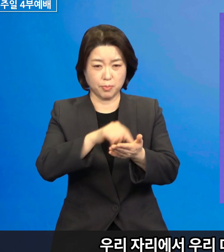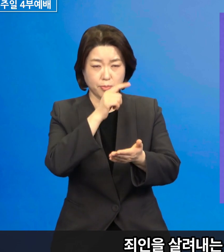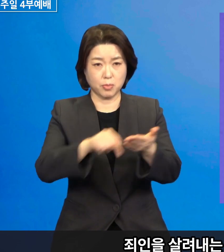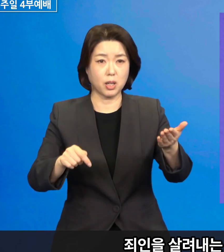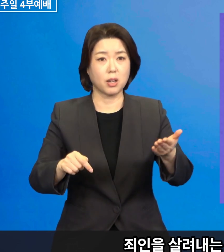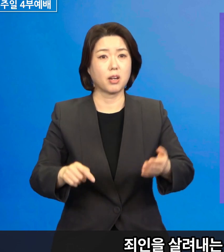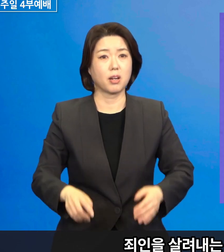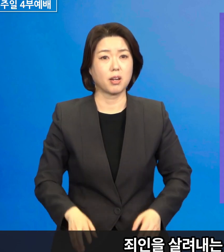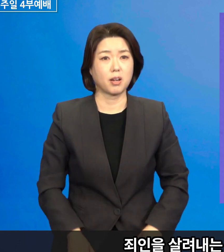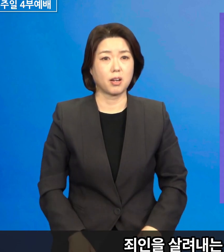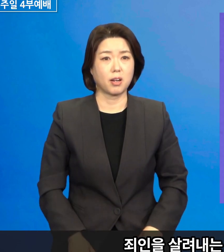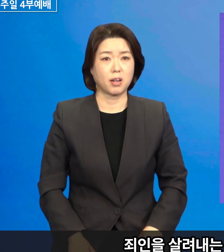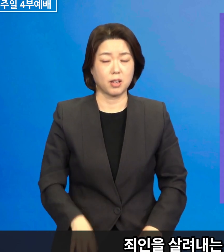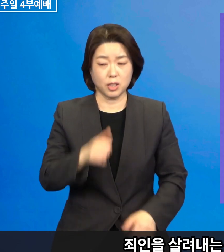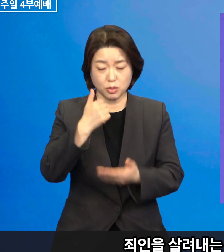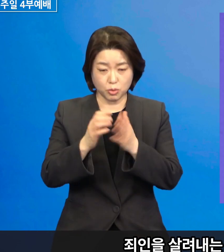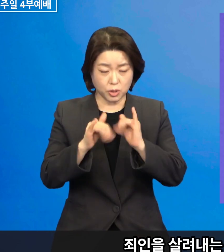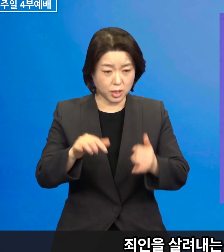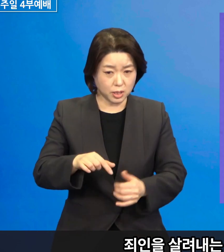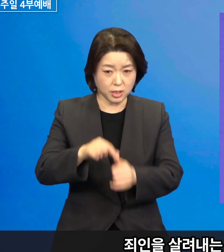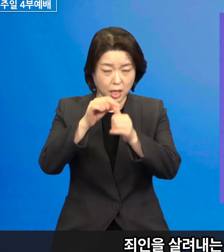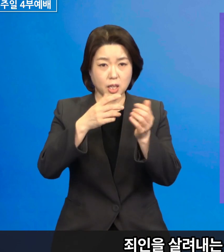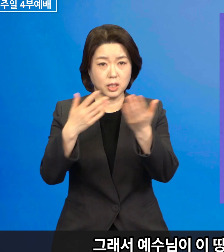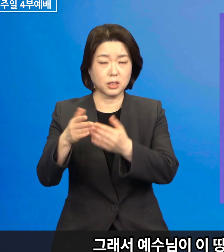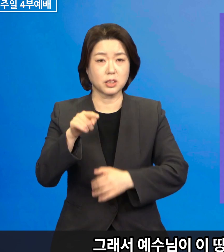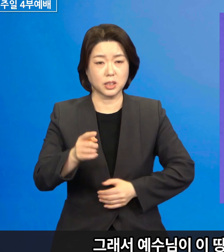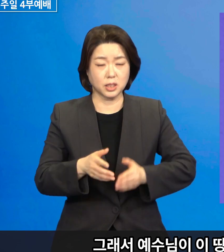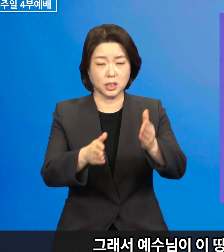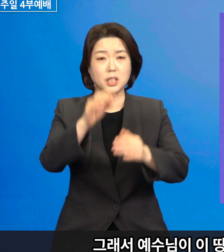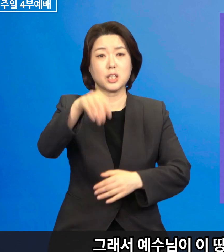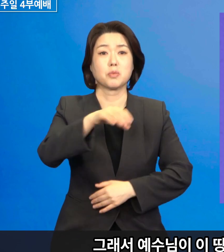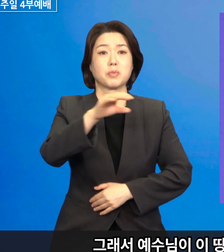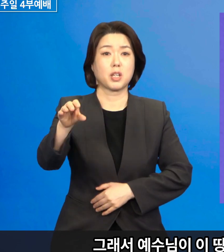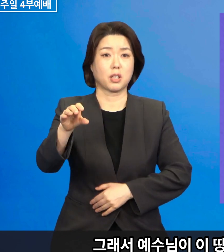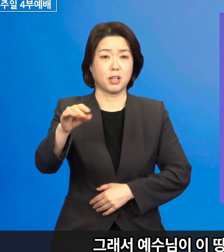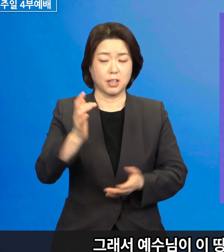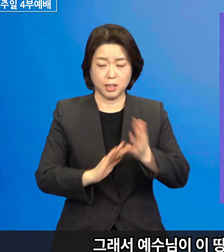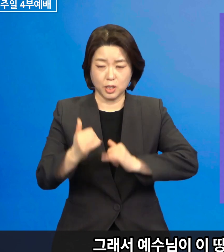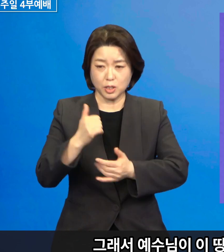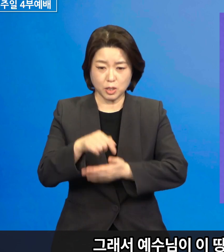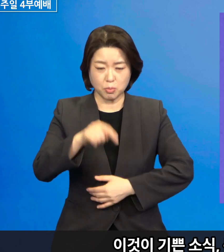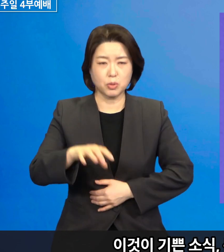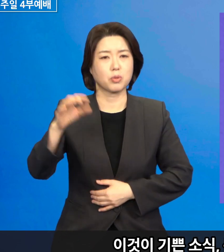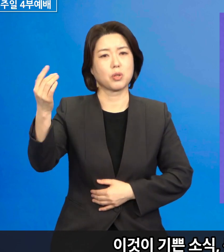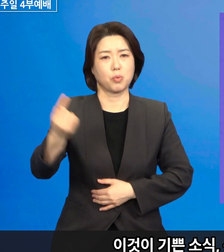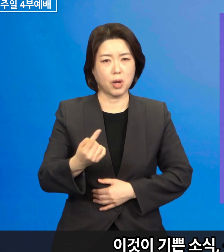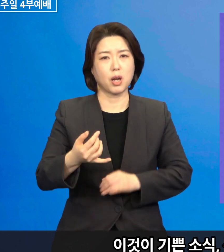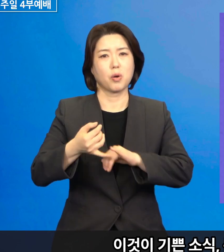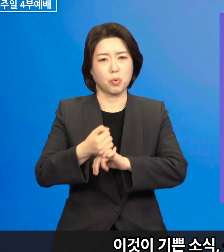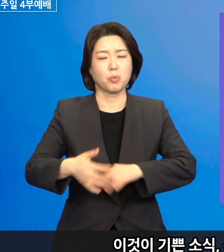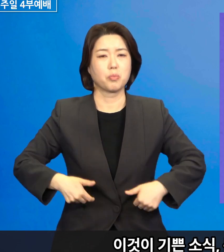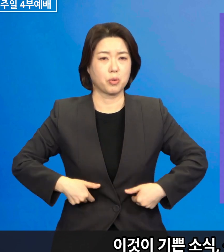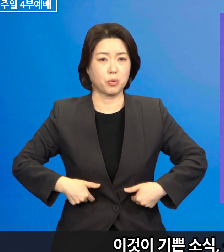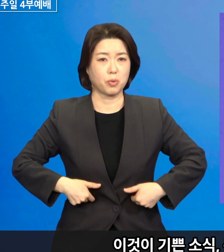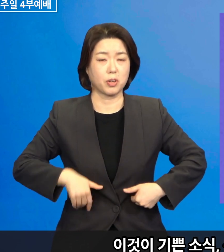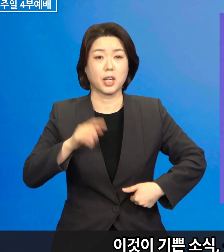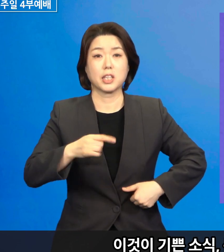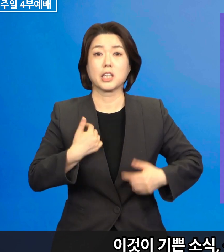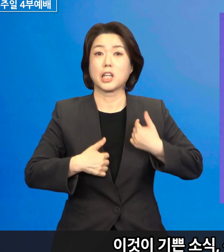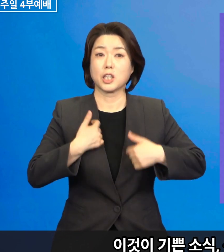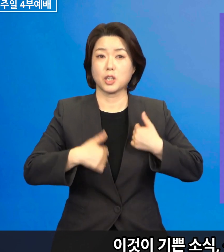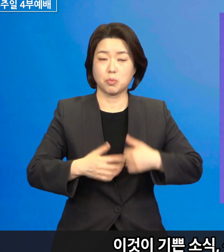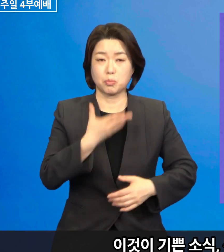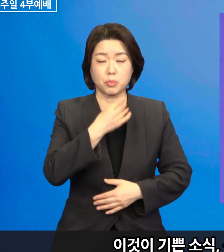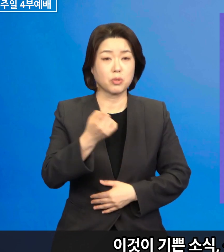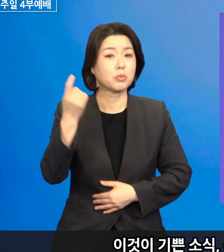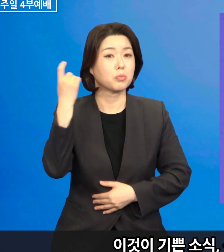치르시고 죄인을 살려내는 길, 그것이 십자가고 그래서 예수님이 이 땅에 오셔야만 했던 것입니다. 이것이 기쁜 소식 복음인